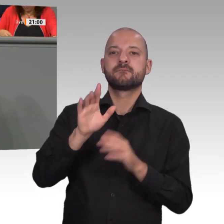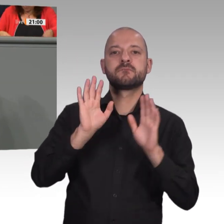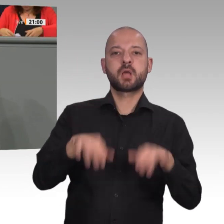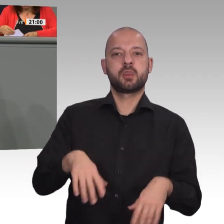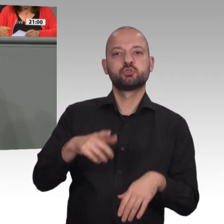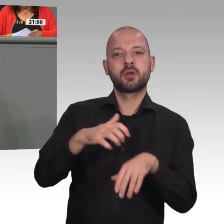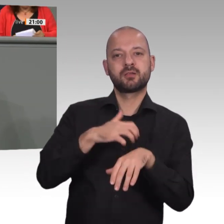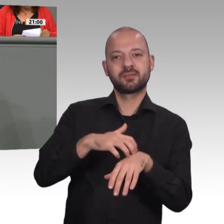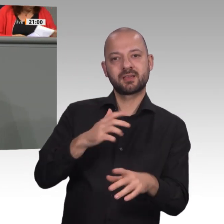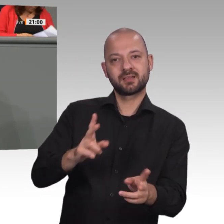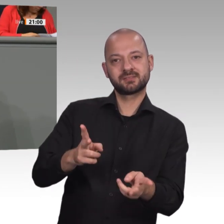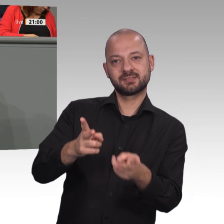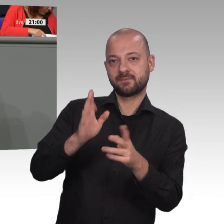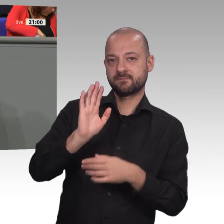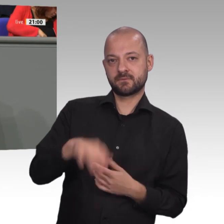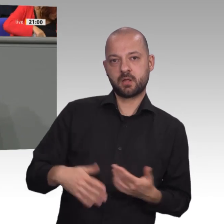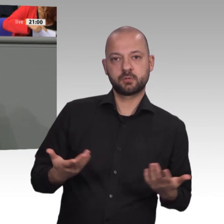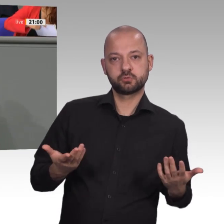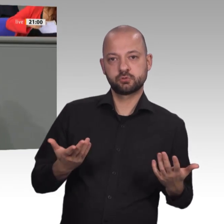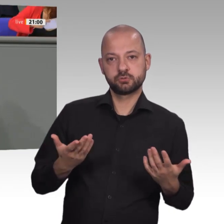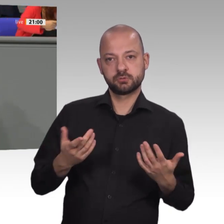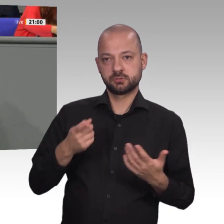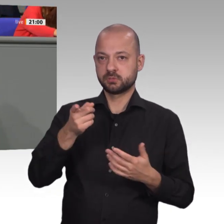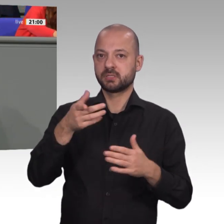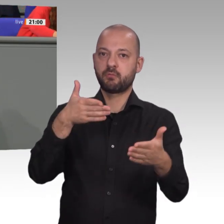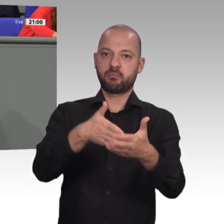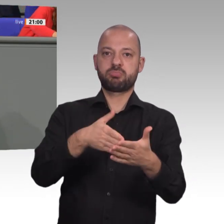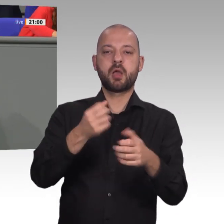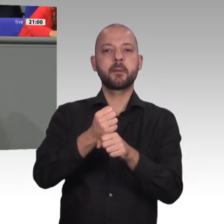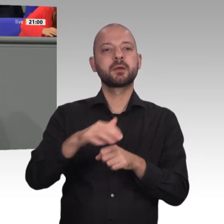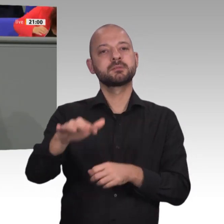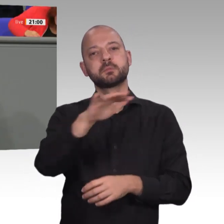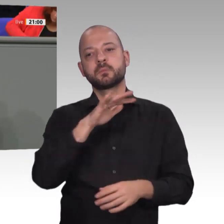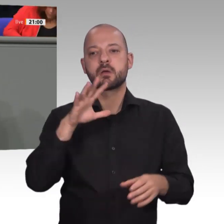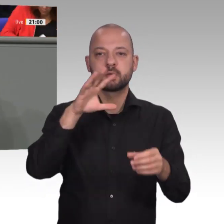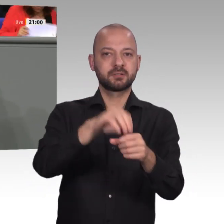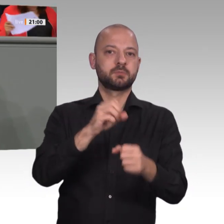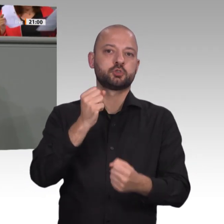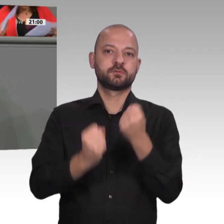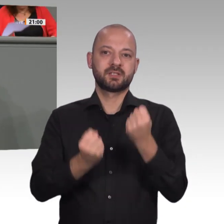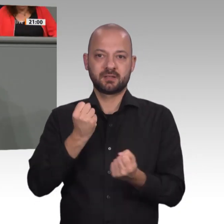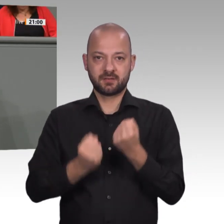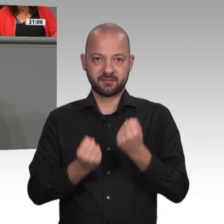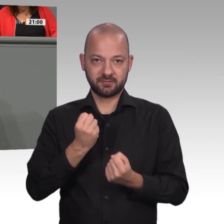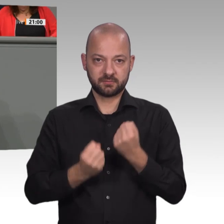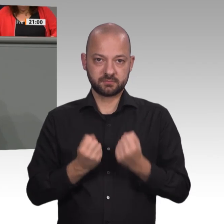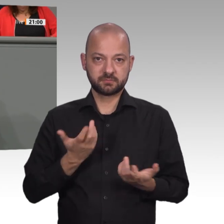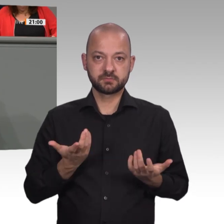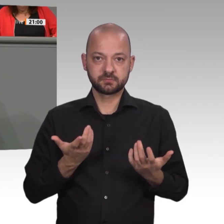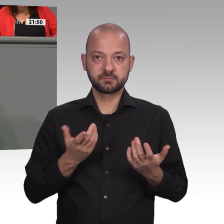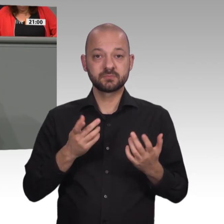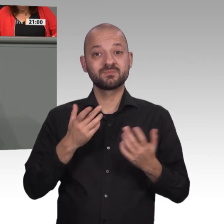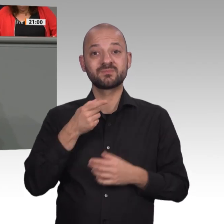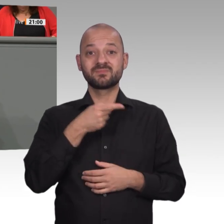Übergang zum allgemeinen Arbeitsmarkt vorbereiten, noch diesen Übergang fördern. Der Ausschuss der UN